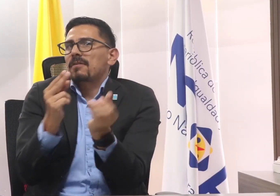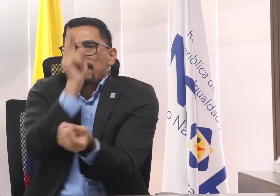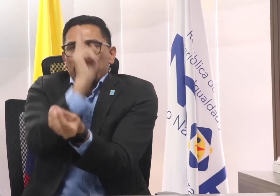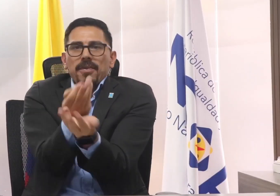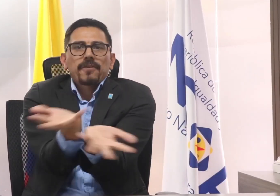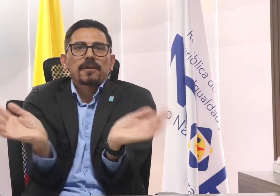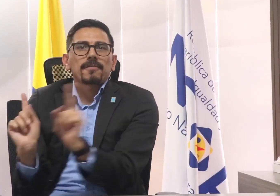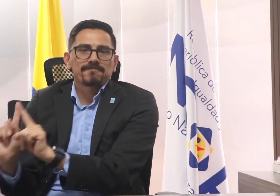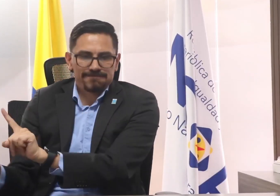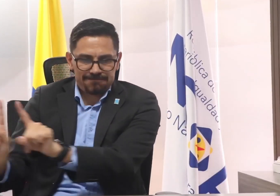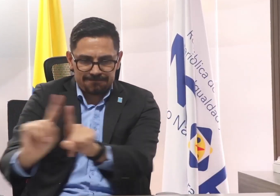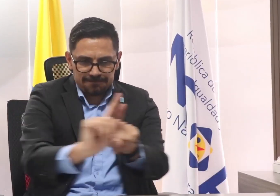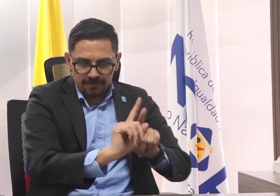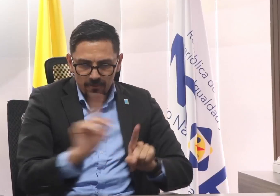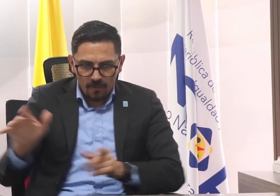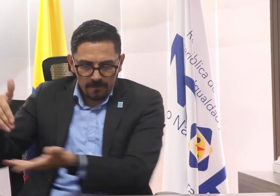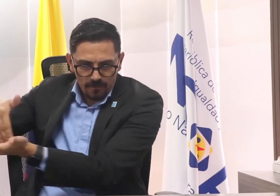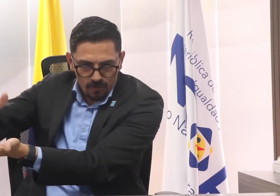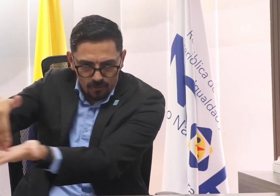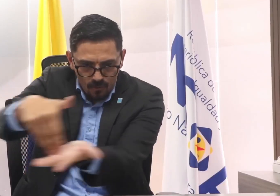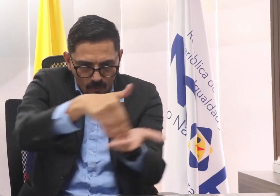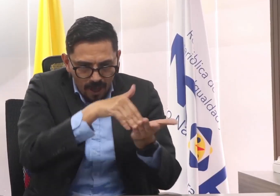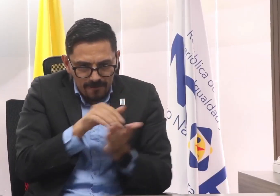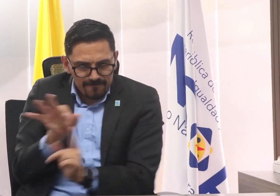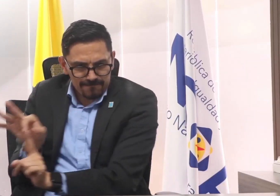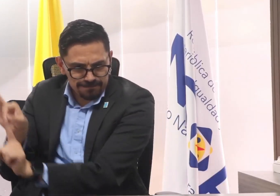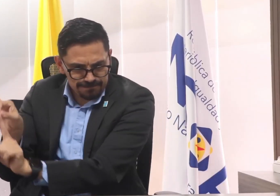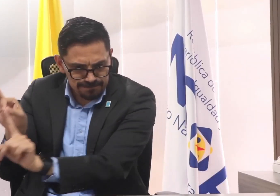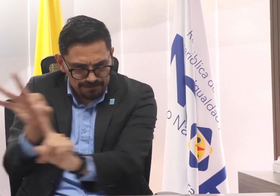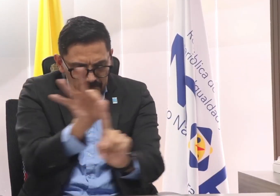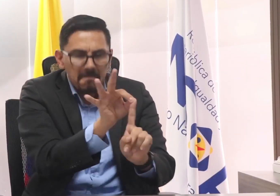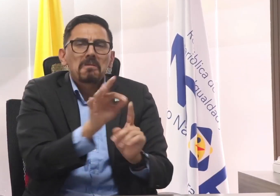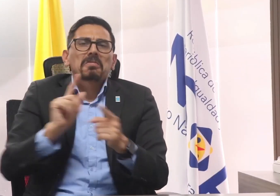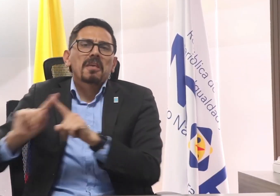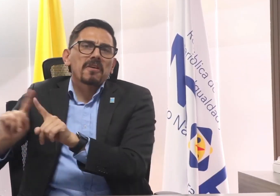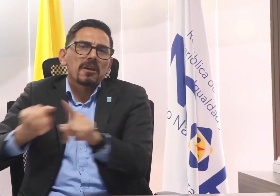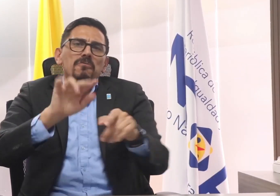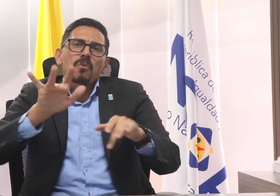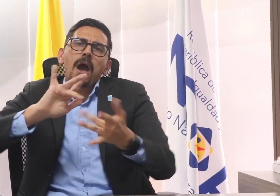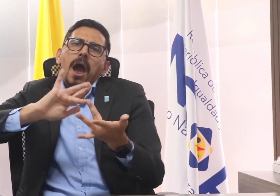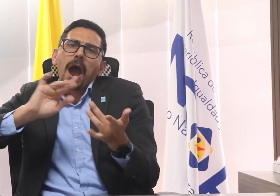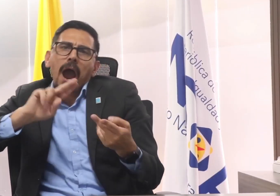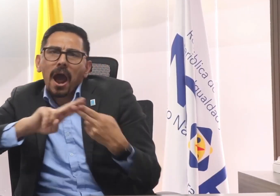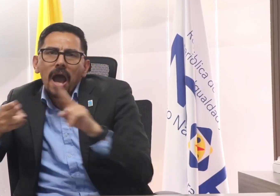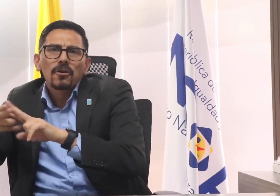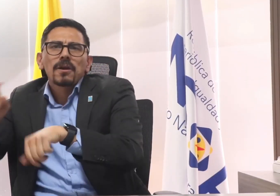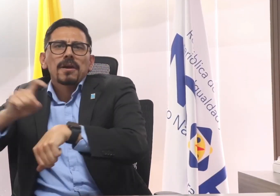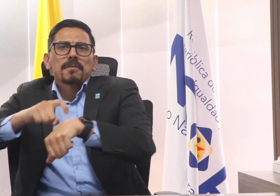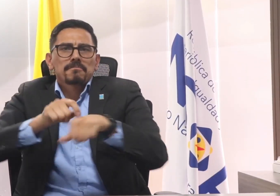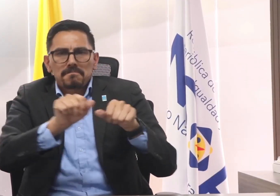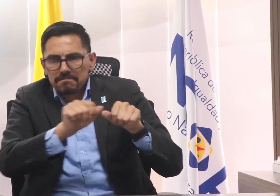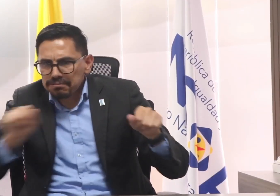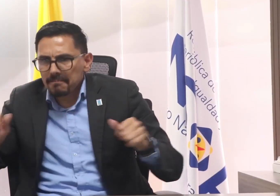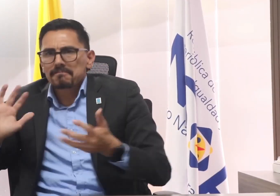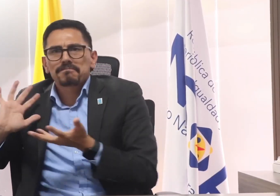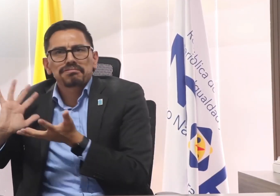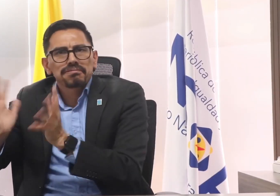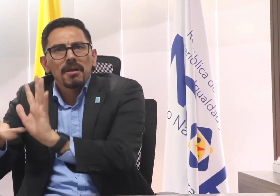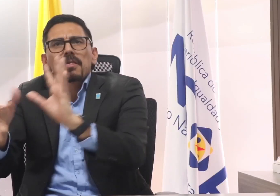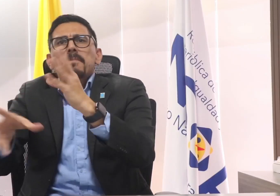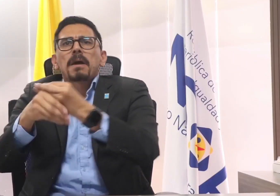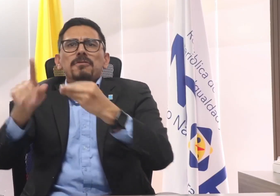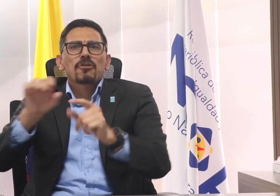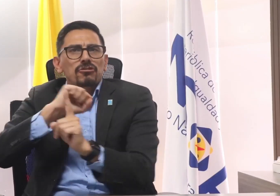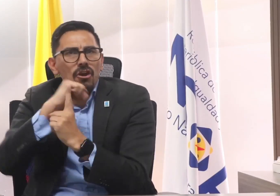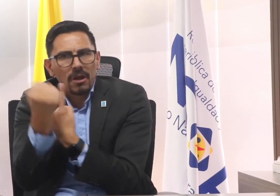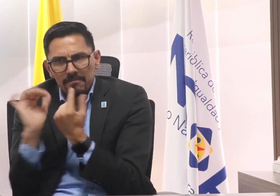sordidad y el sordismo, queremos abrir una conversación informada, basada en investigaciones rigurosas que nos permitan ampliar las discusiones sobre